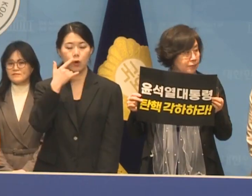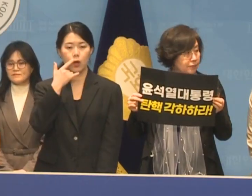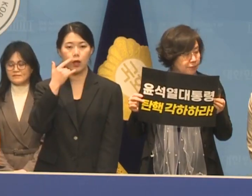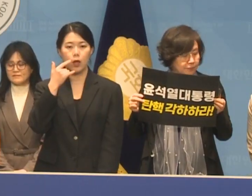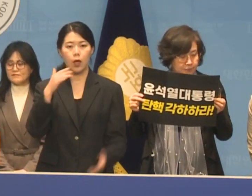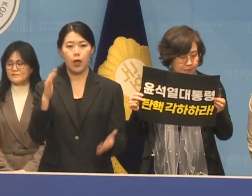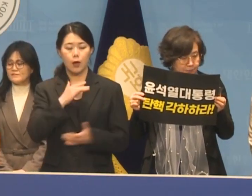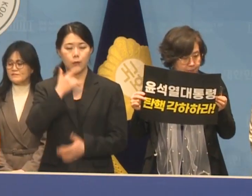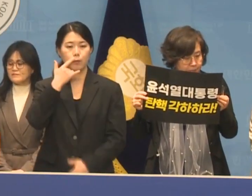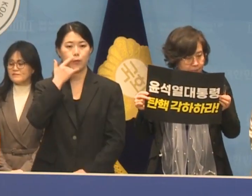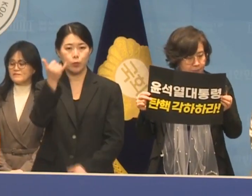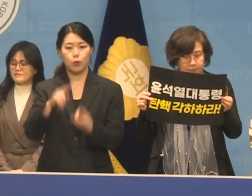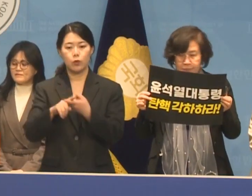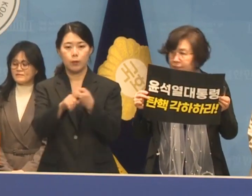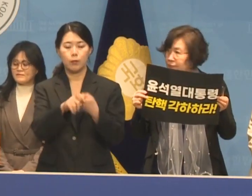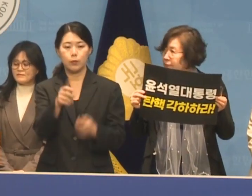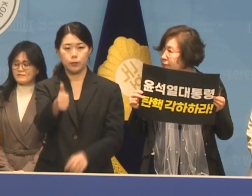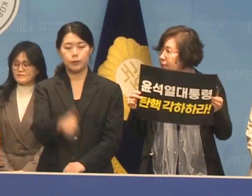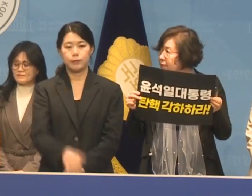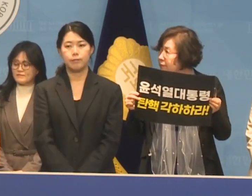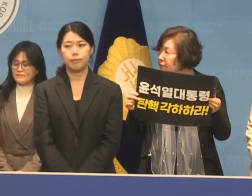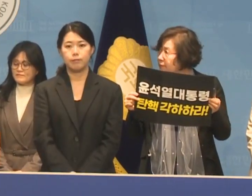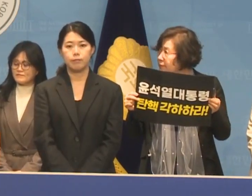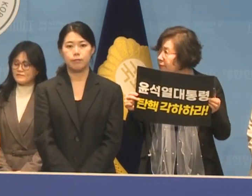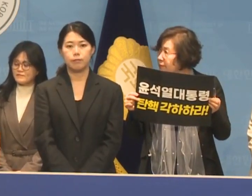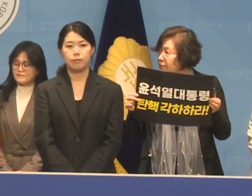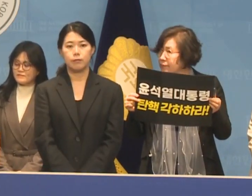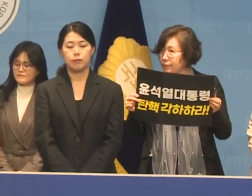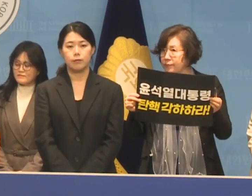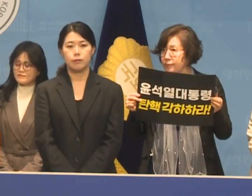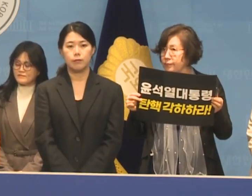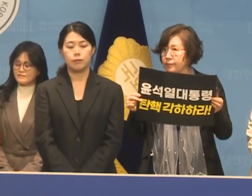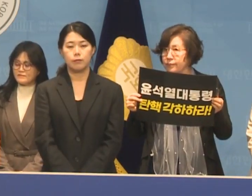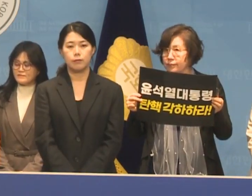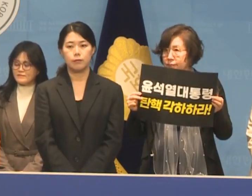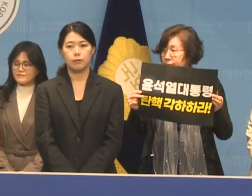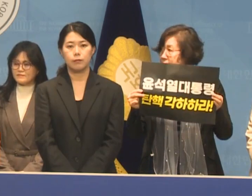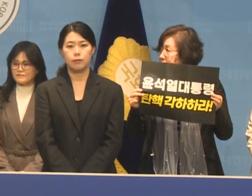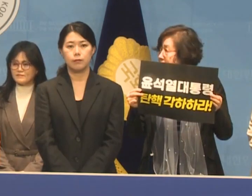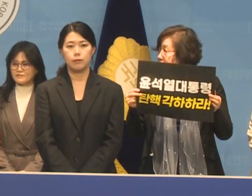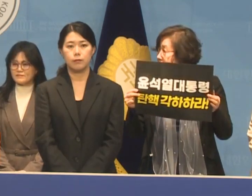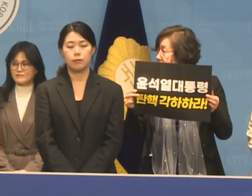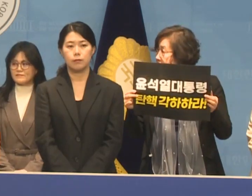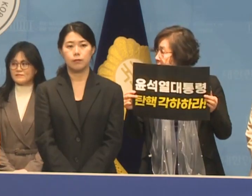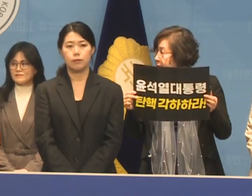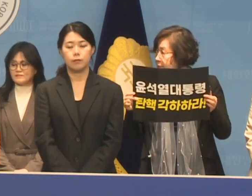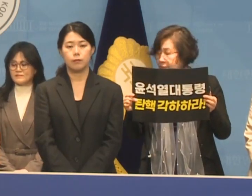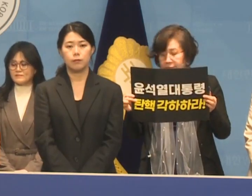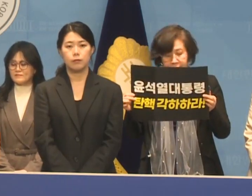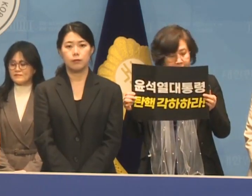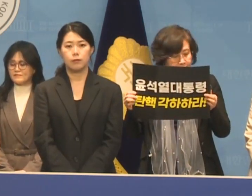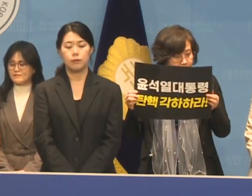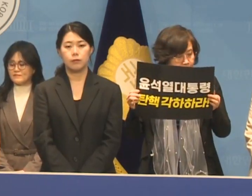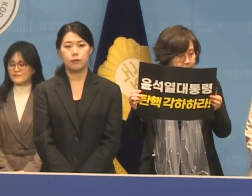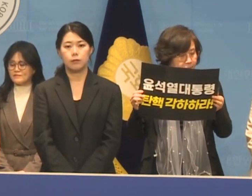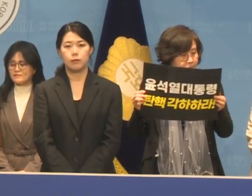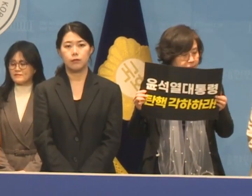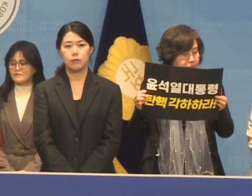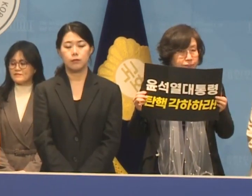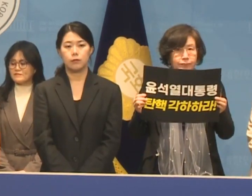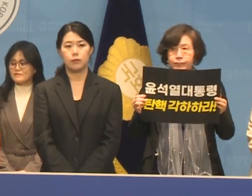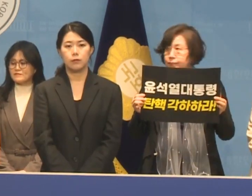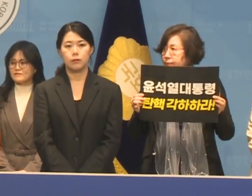공동대표님, 예. 그리고 오수진 씨는 안 오셨죠? 여기 안 계시죠, 오수진 씨는? 예, 네.